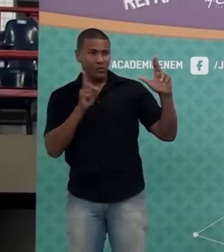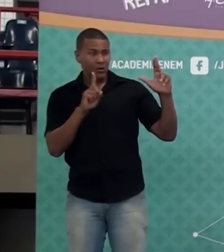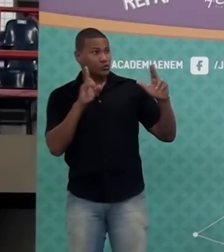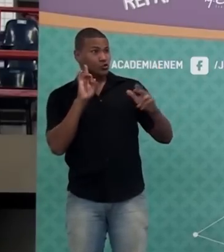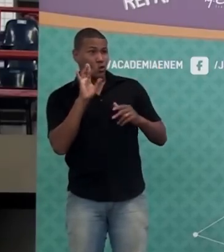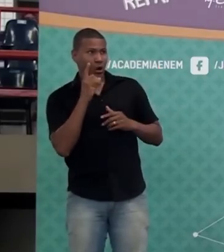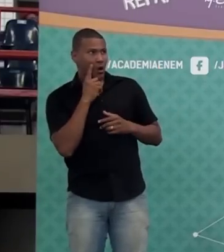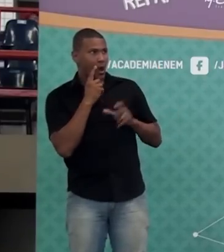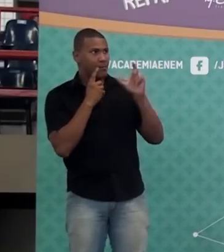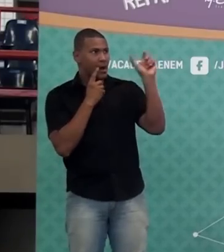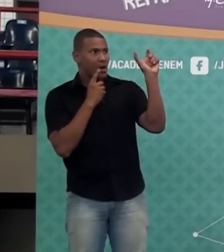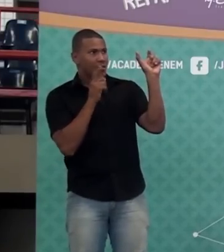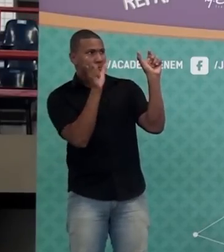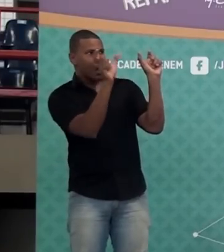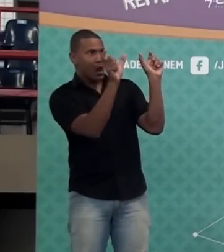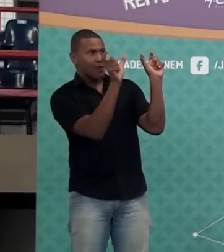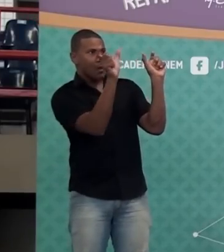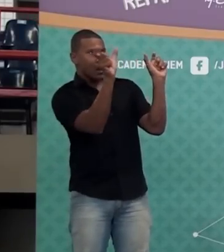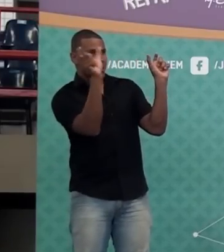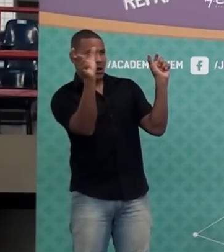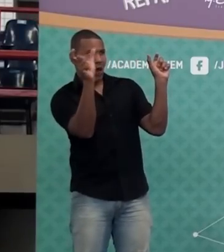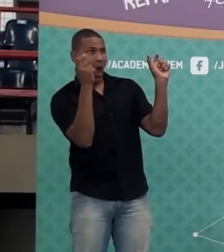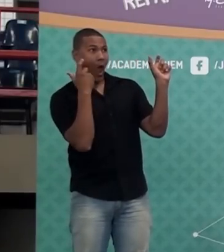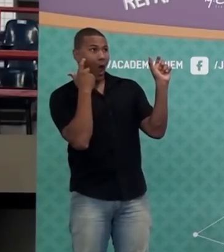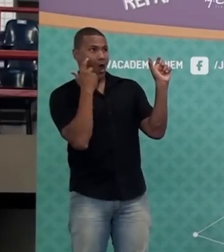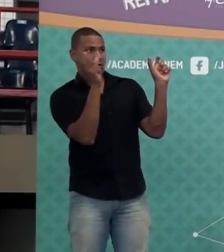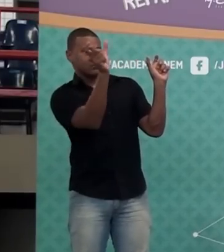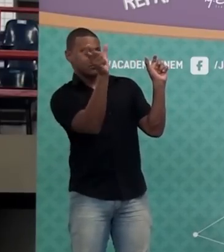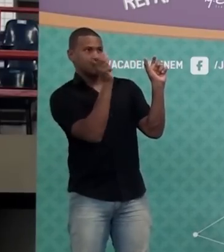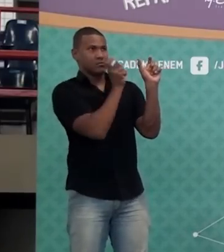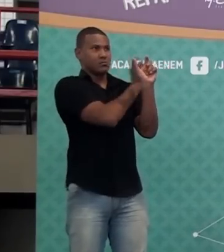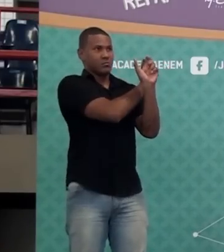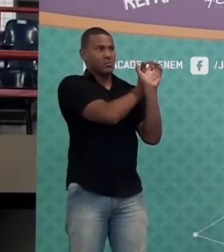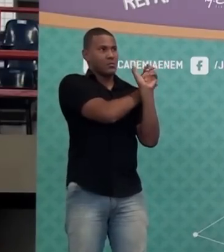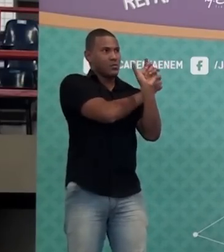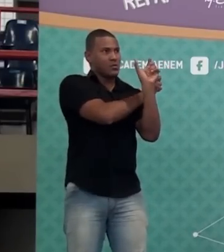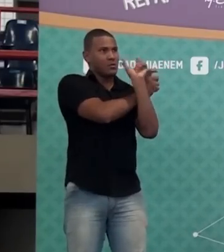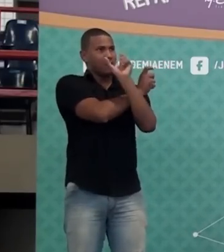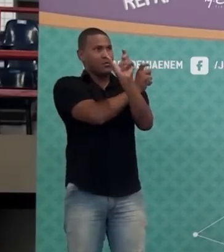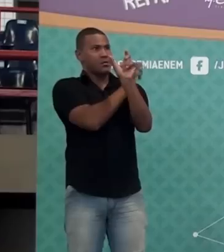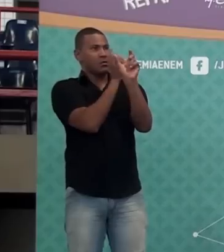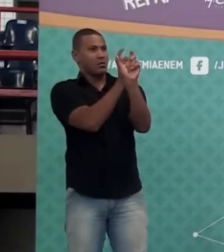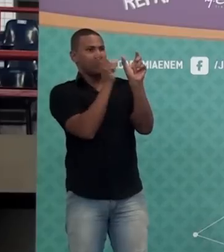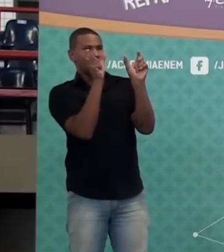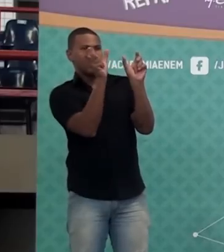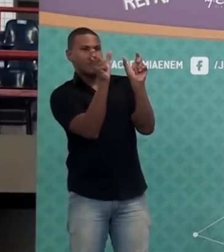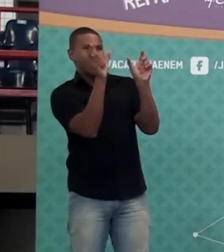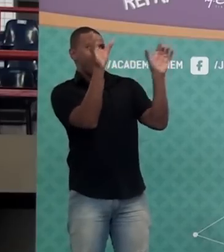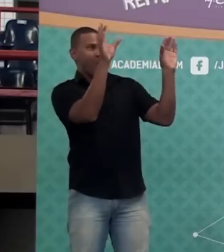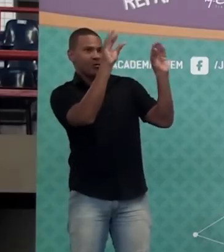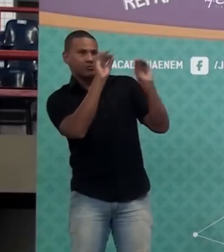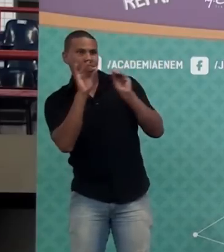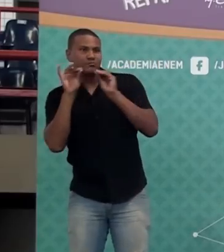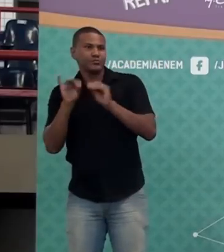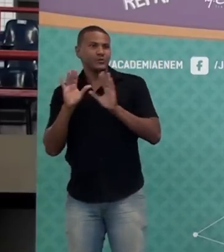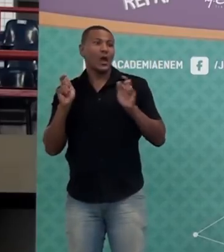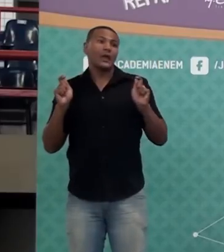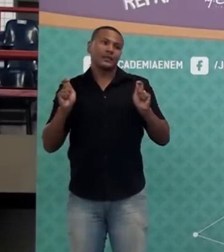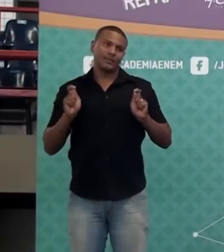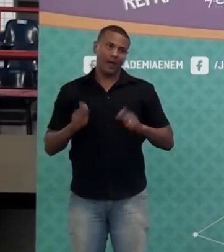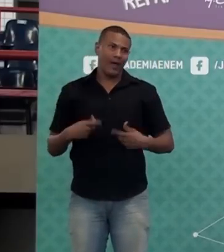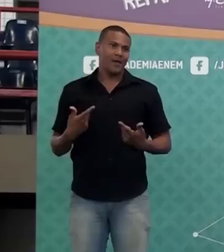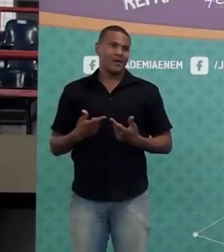tema. Se é os desafios da educação no Brasil, eu posso dizer, no Brasil, vírgula,